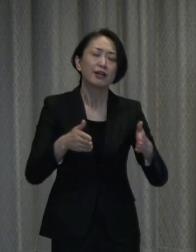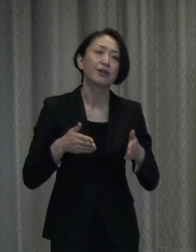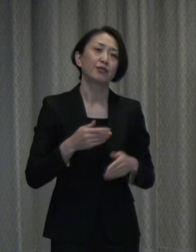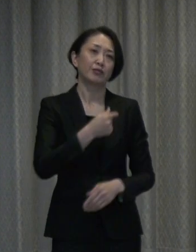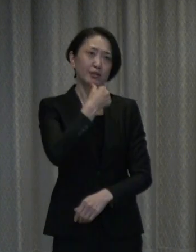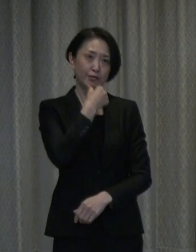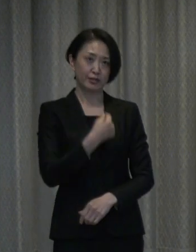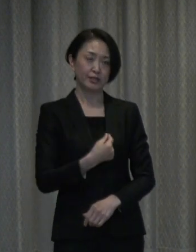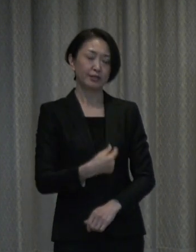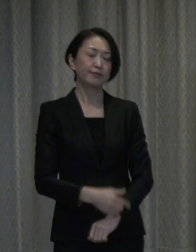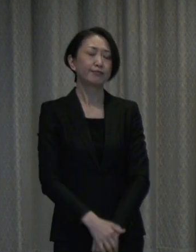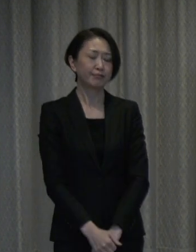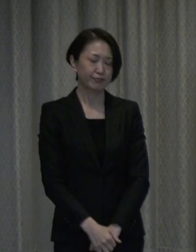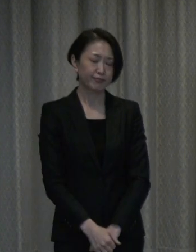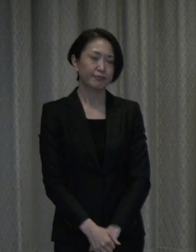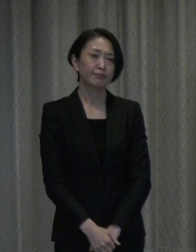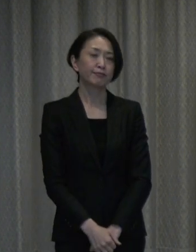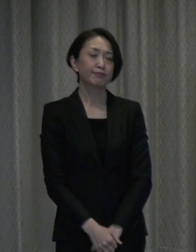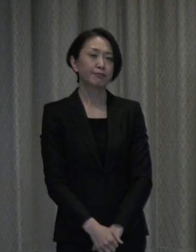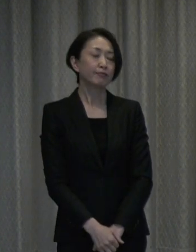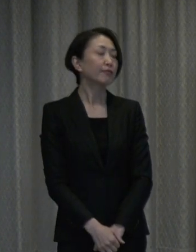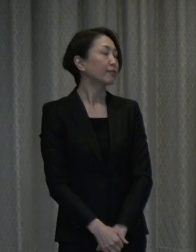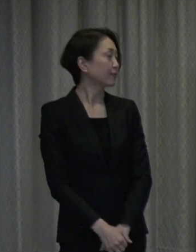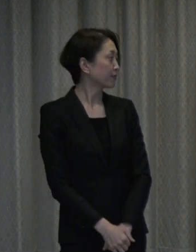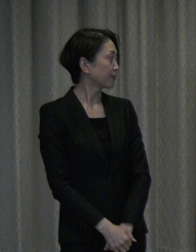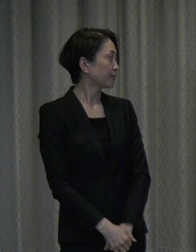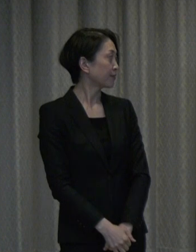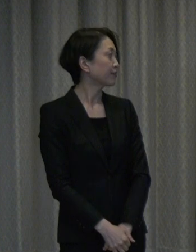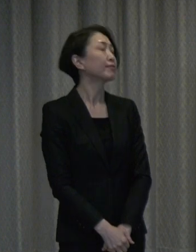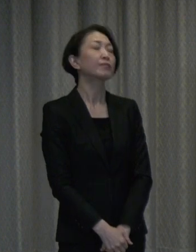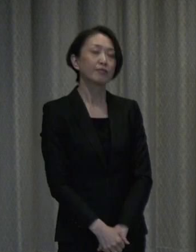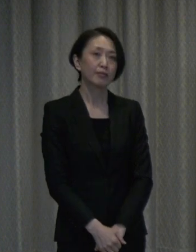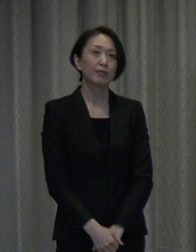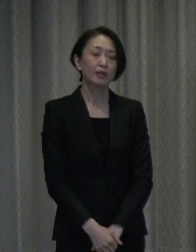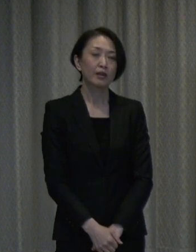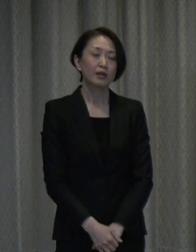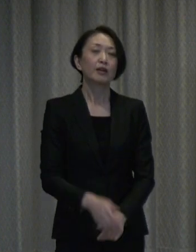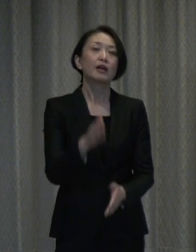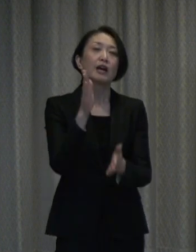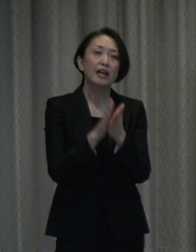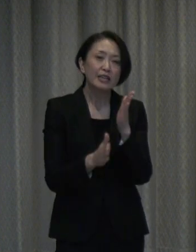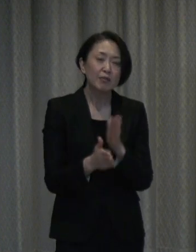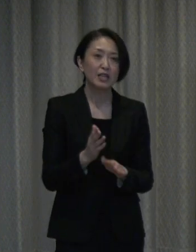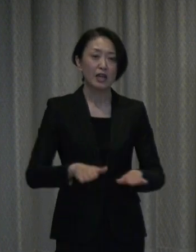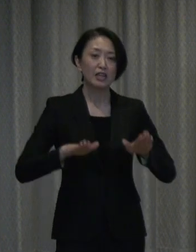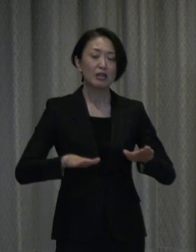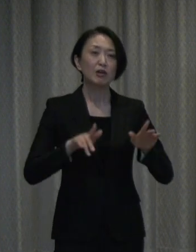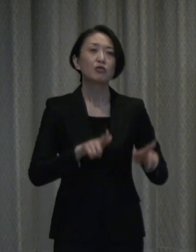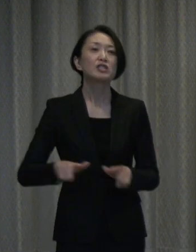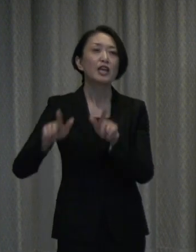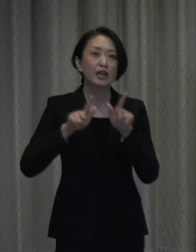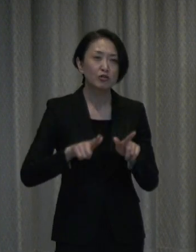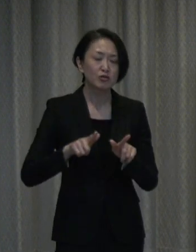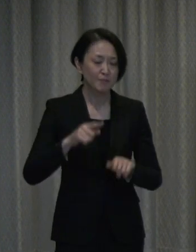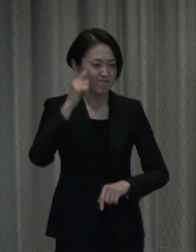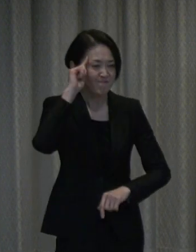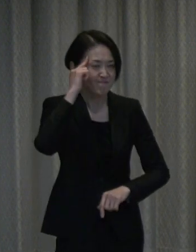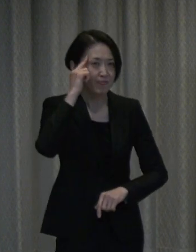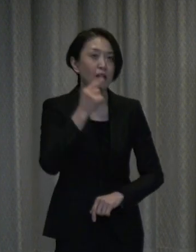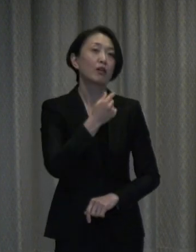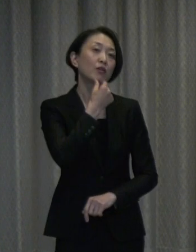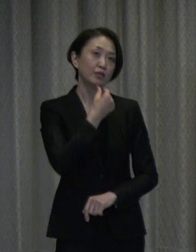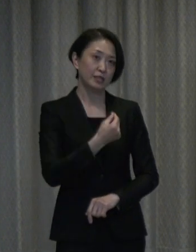します。そして日常生活もぜひ見直していただきたいと思います。次お願いします